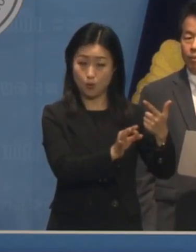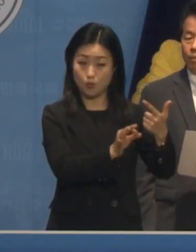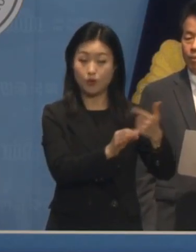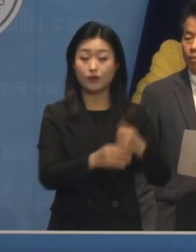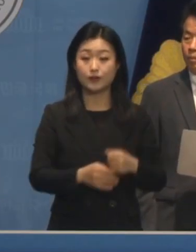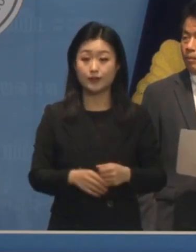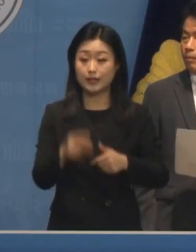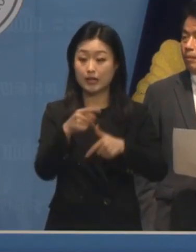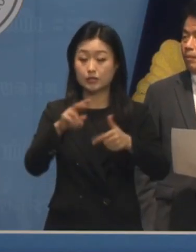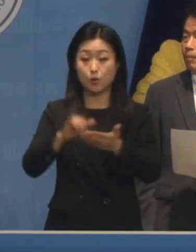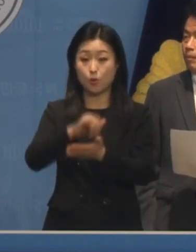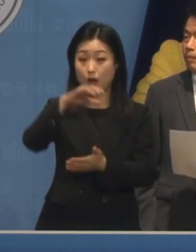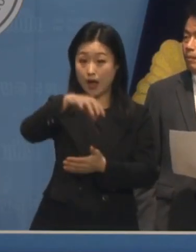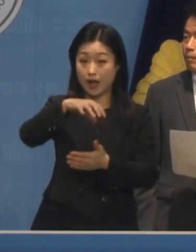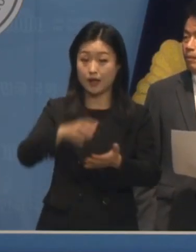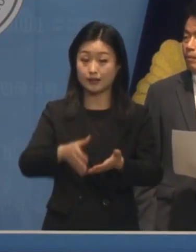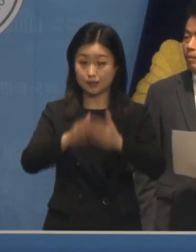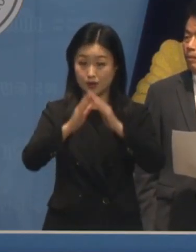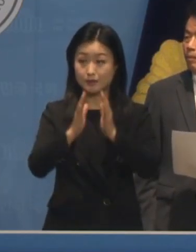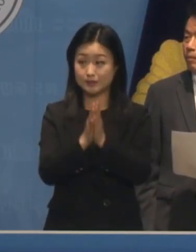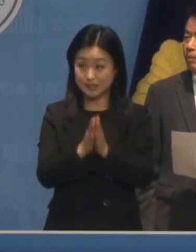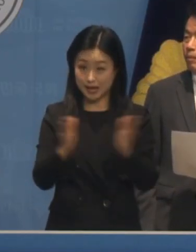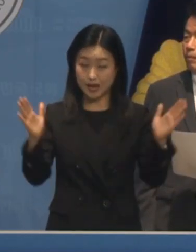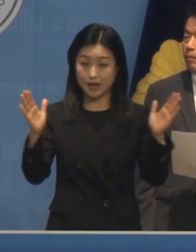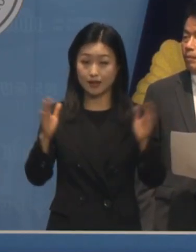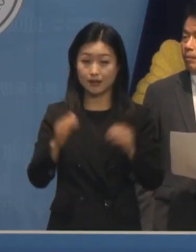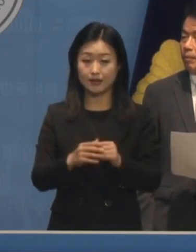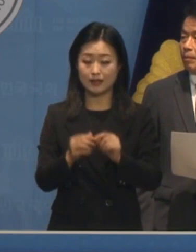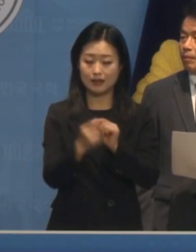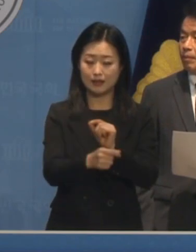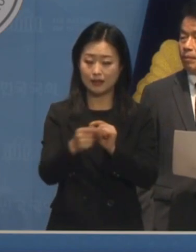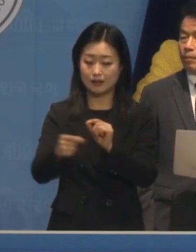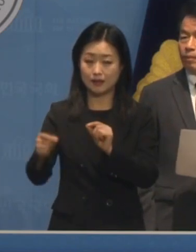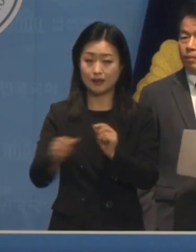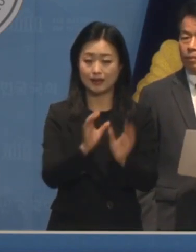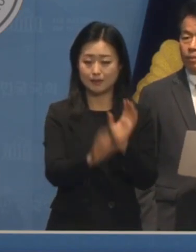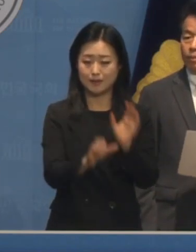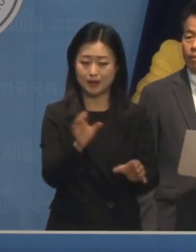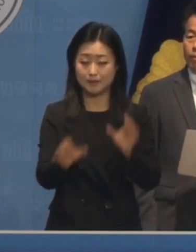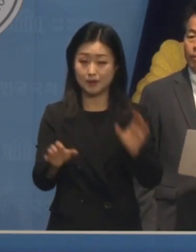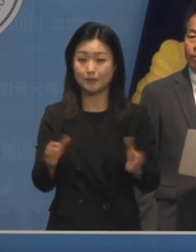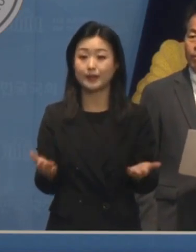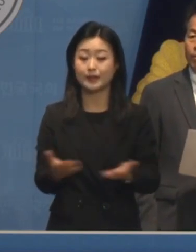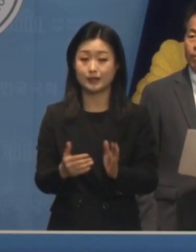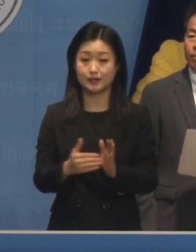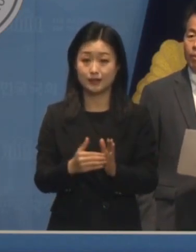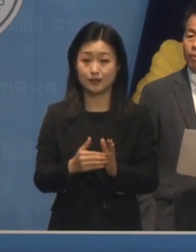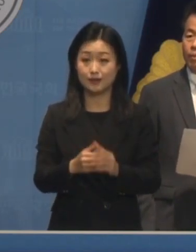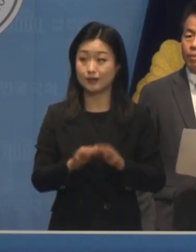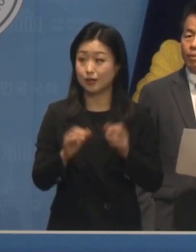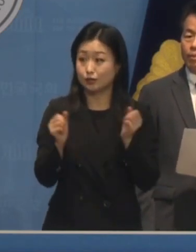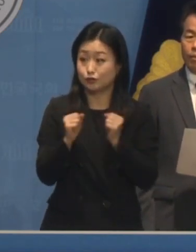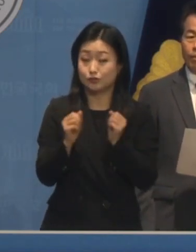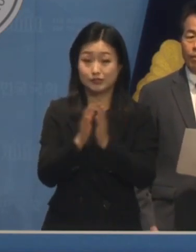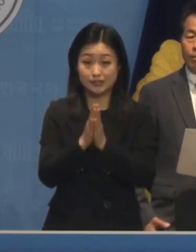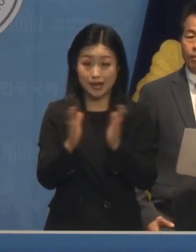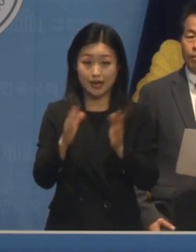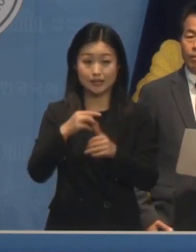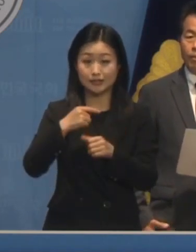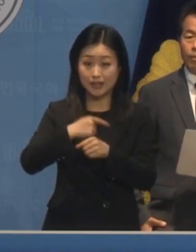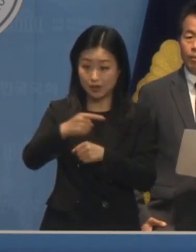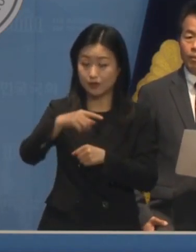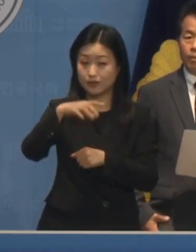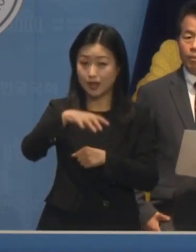인천공항은 설립 및 개양 때부터 아웃소싱의 모델이었습니다 지금처럼 찬바람이 불면 내년에도